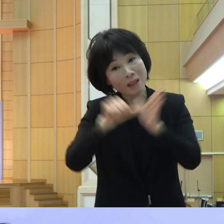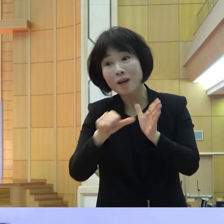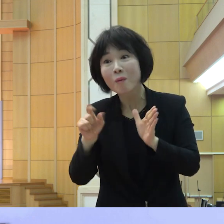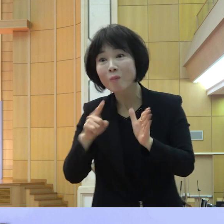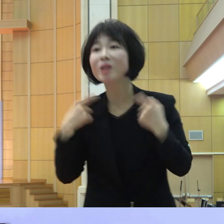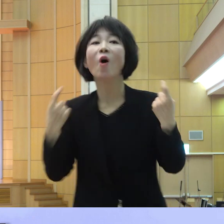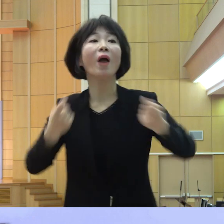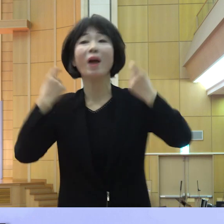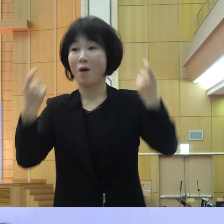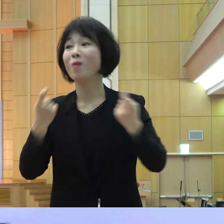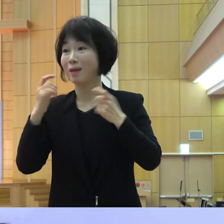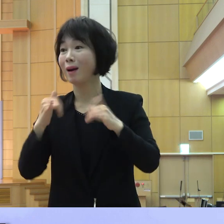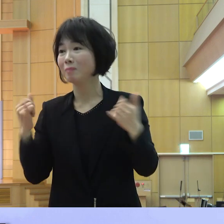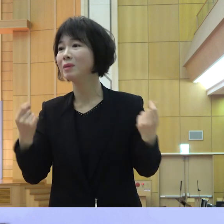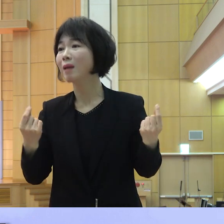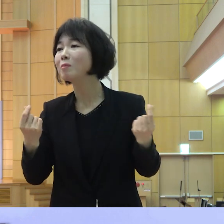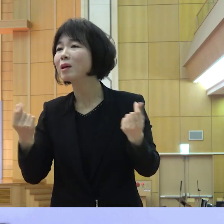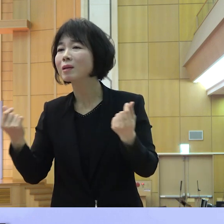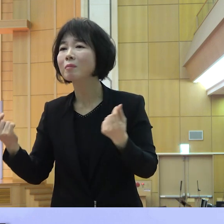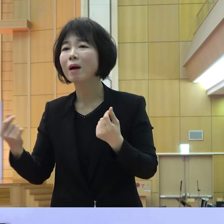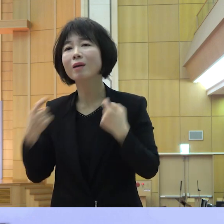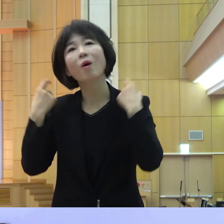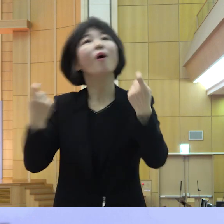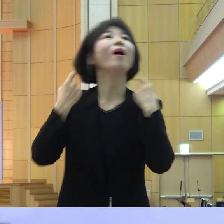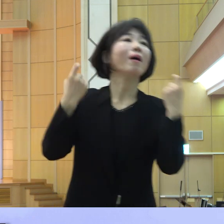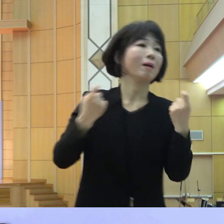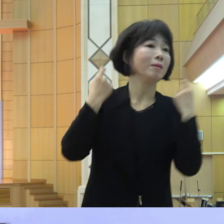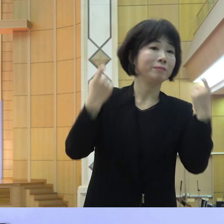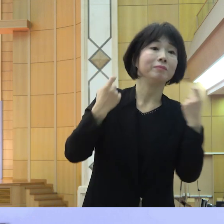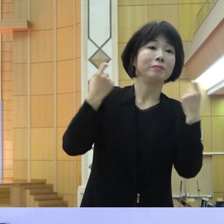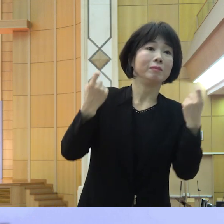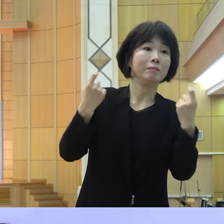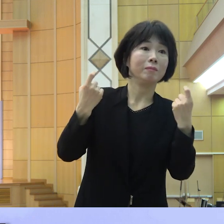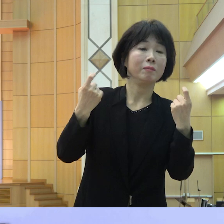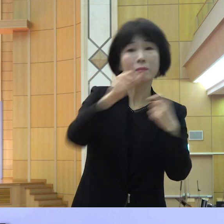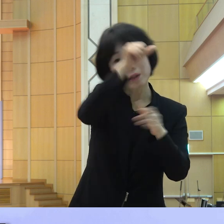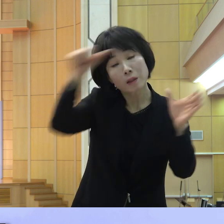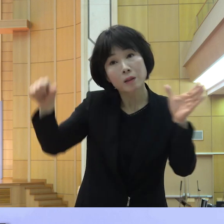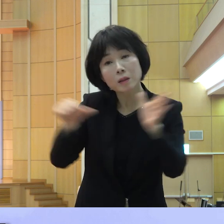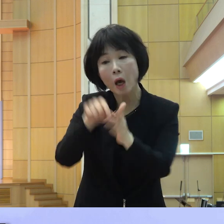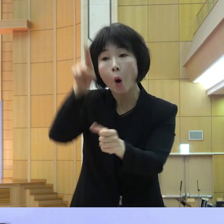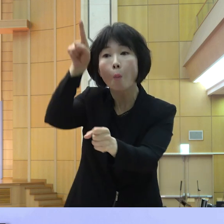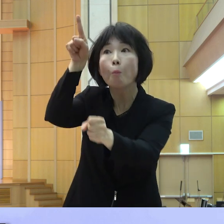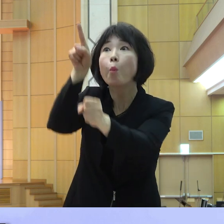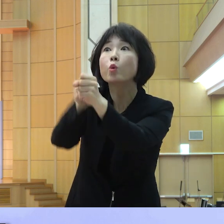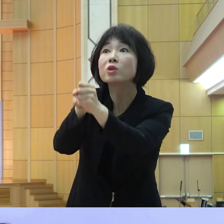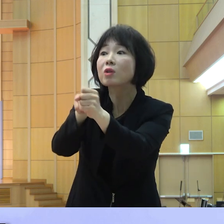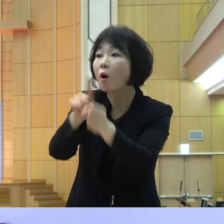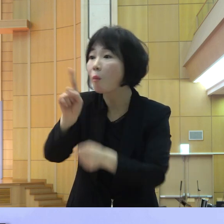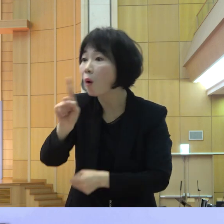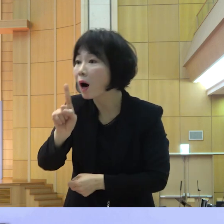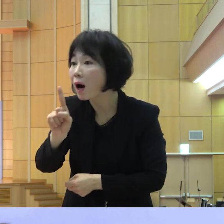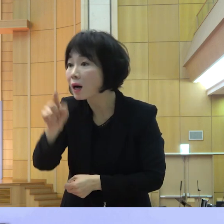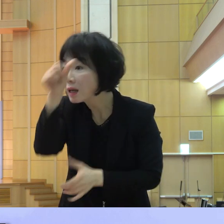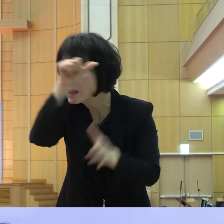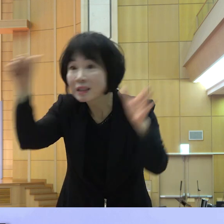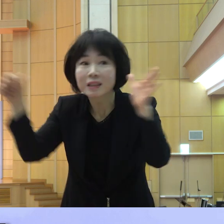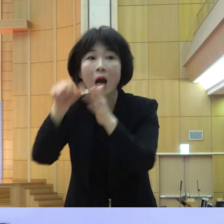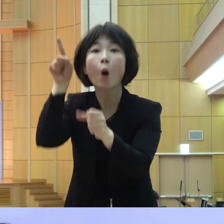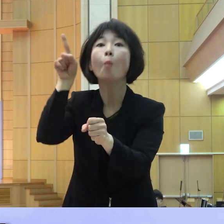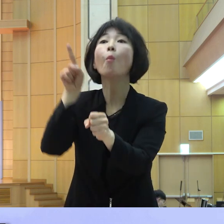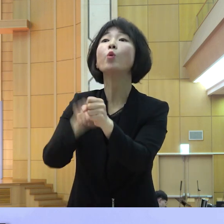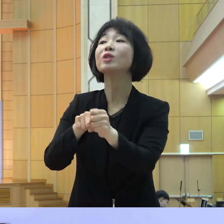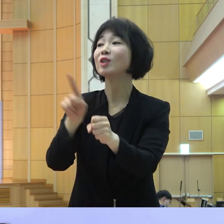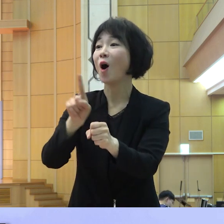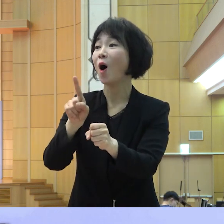인생입니다. 인생에 살면서 목적이 있어요. 인생이 인생을 위해 사는 게 아닙니다. 늘 내가 말하잖아요.